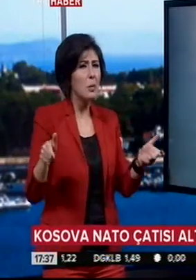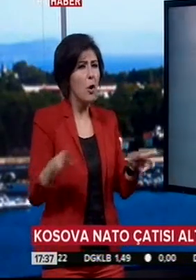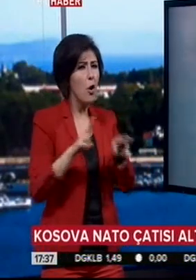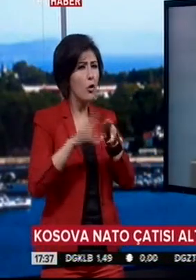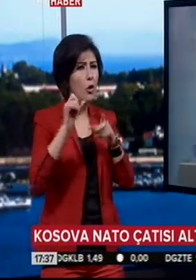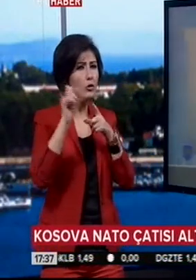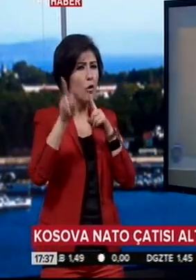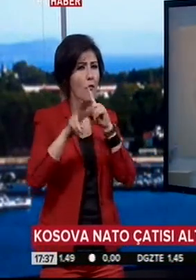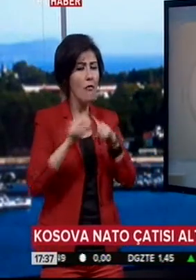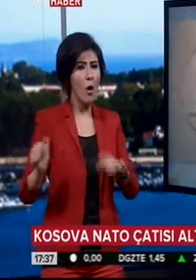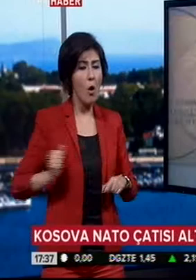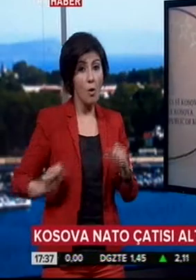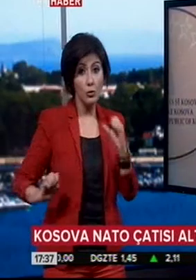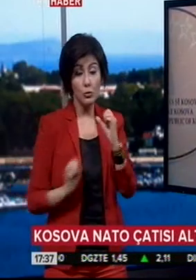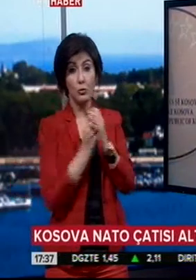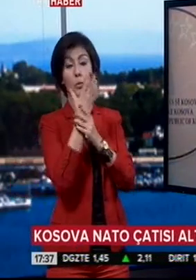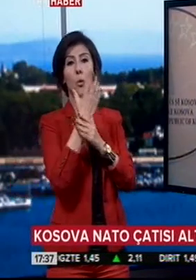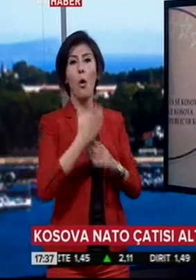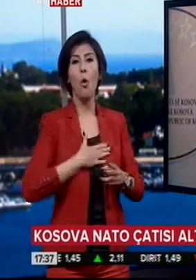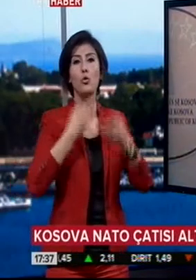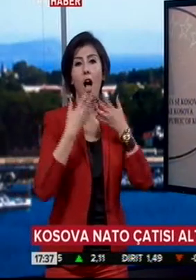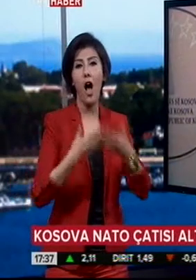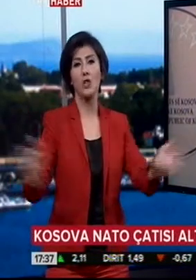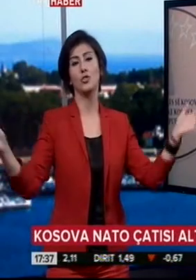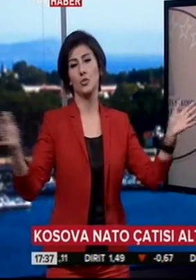gelişmenin Kosova ordusunun kurulmasının önünü açtığını kaydetti.